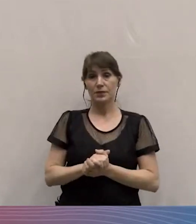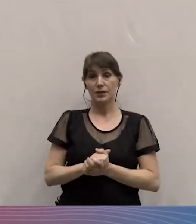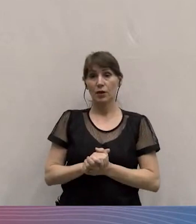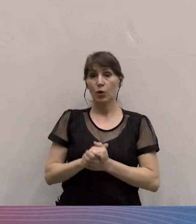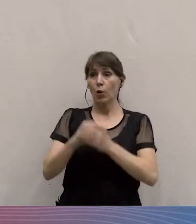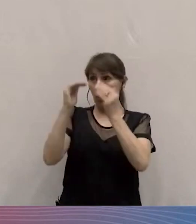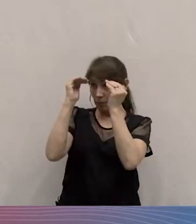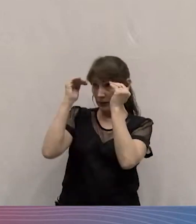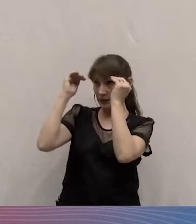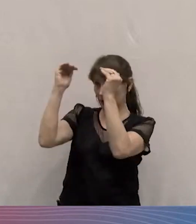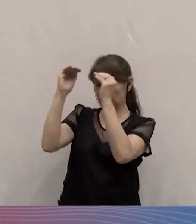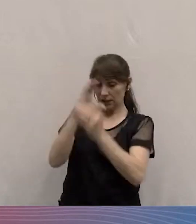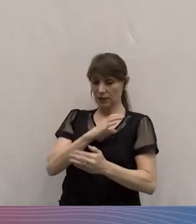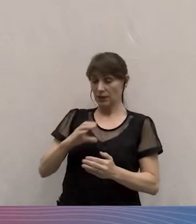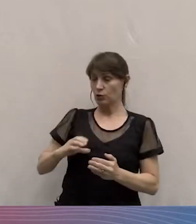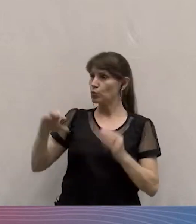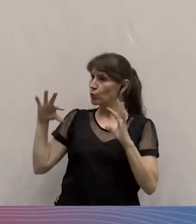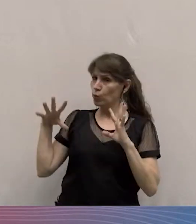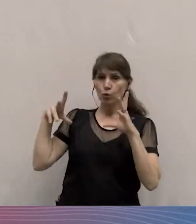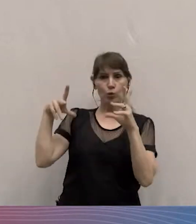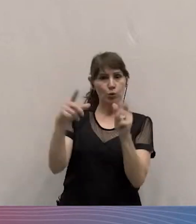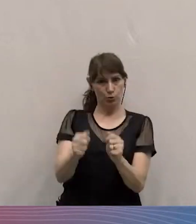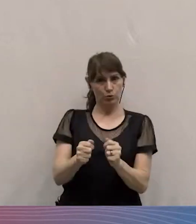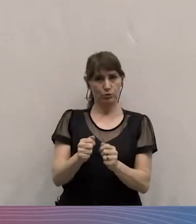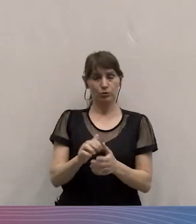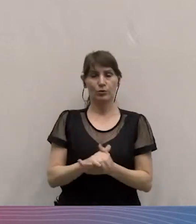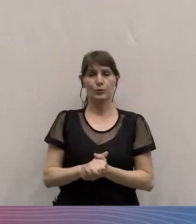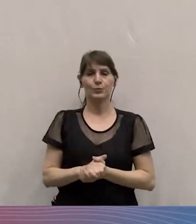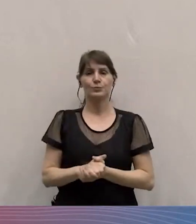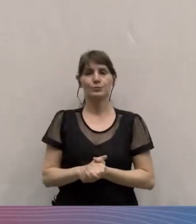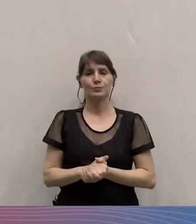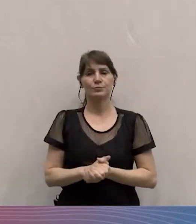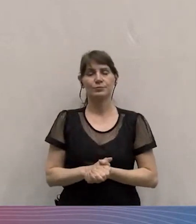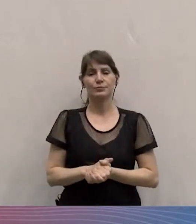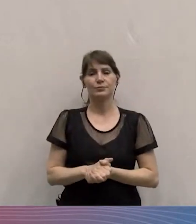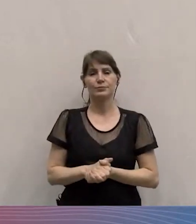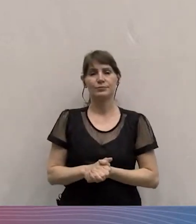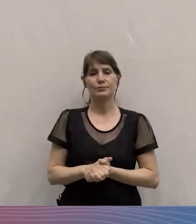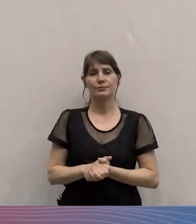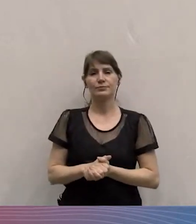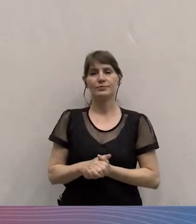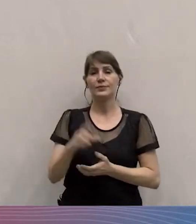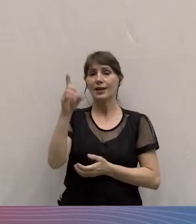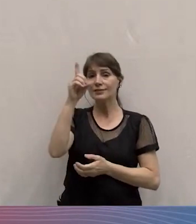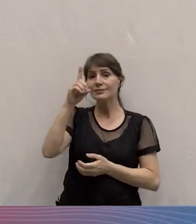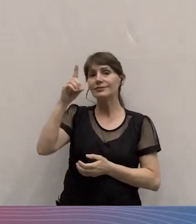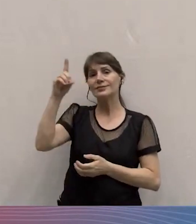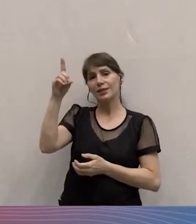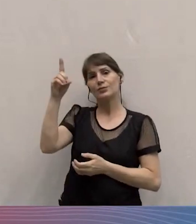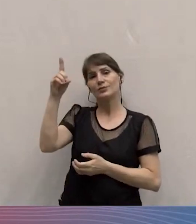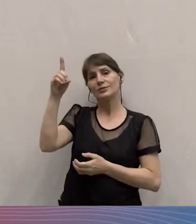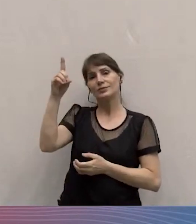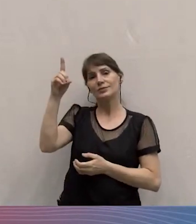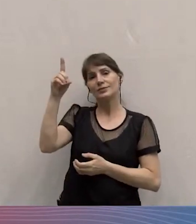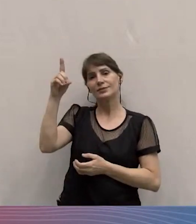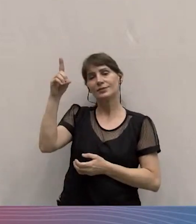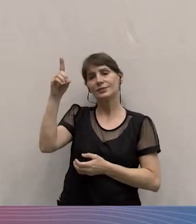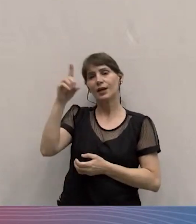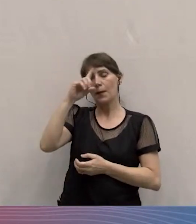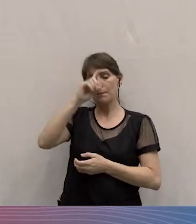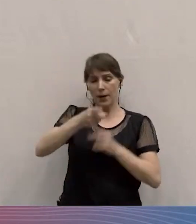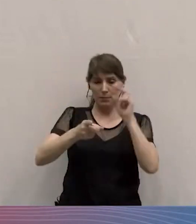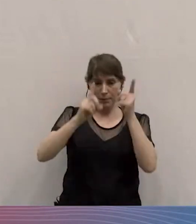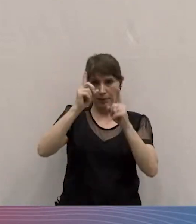encabeçar todas as coisas em Cristo. Por isso, para Deus, para que Cristo seja o